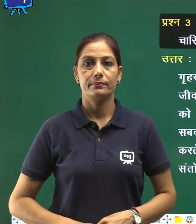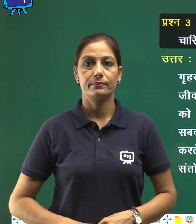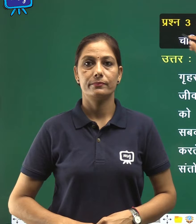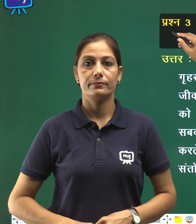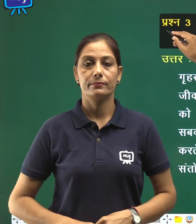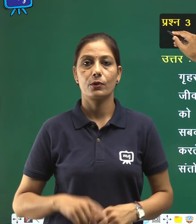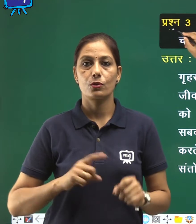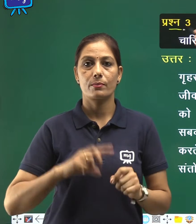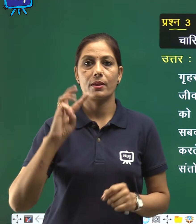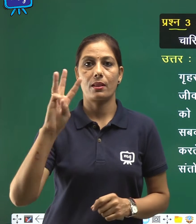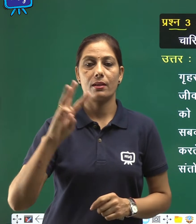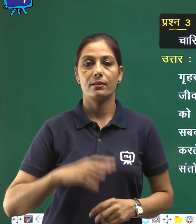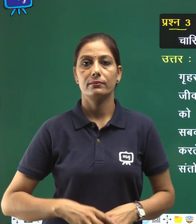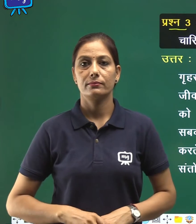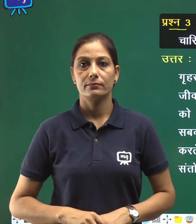प्रश्न 3,